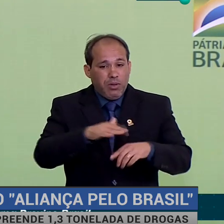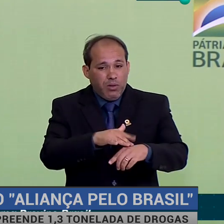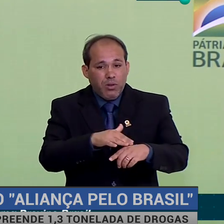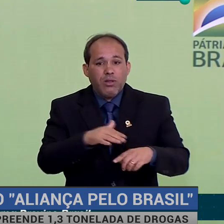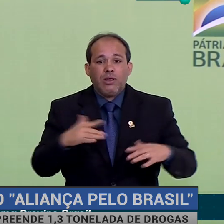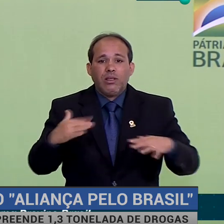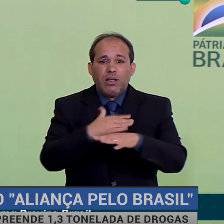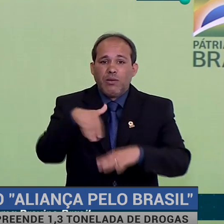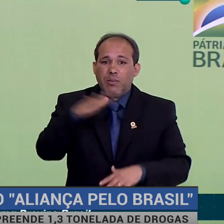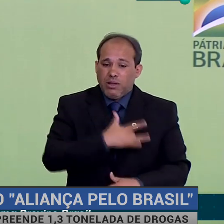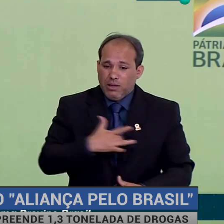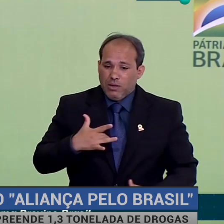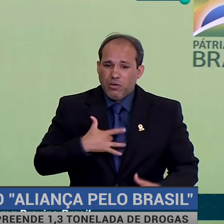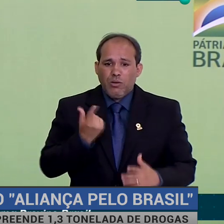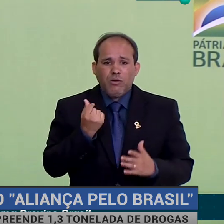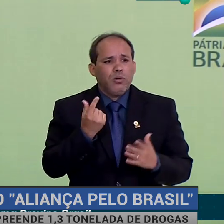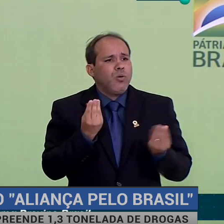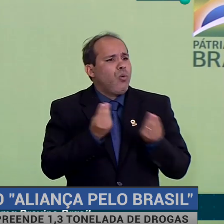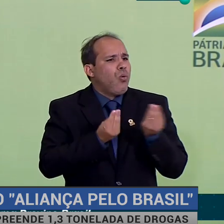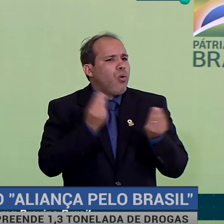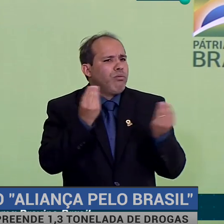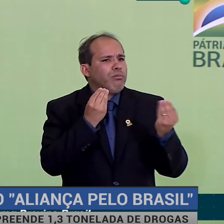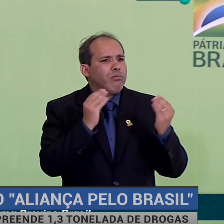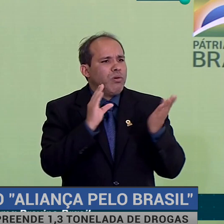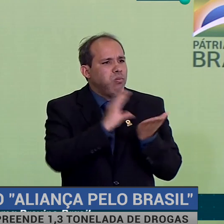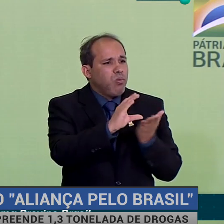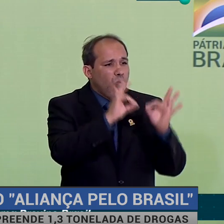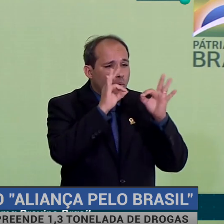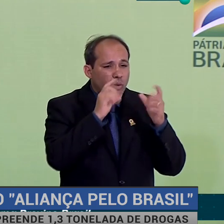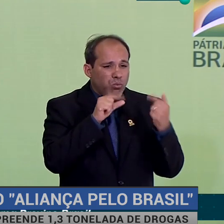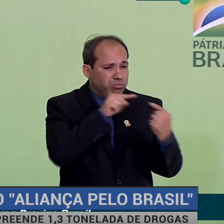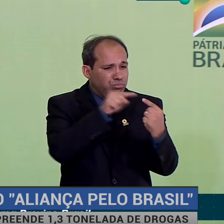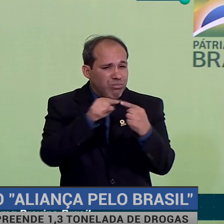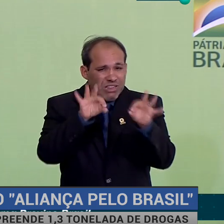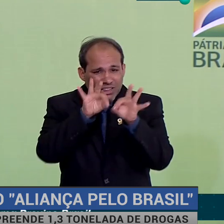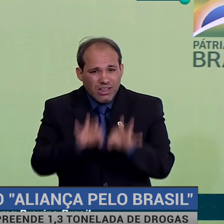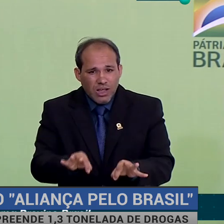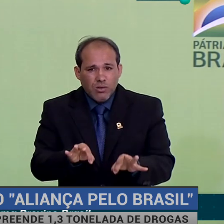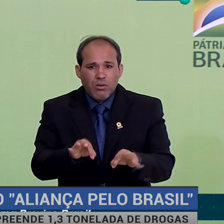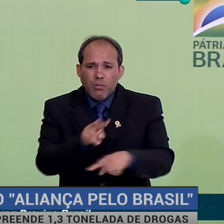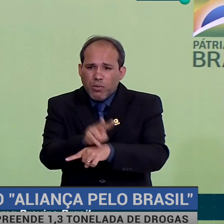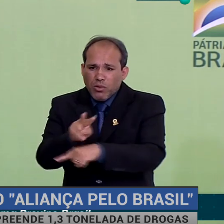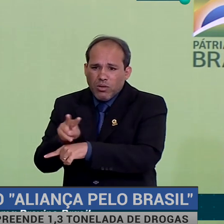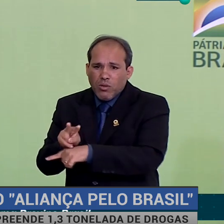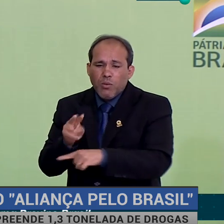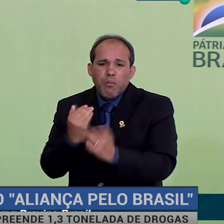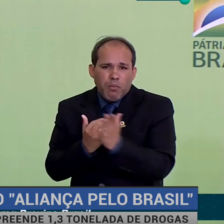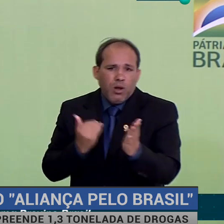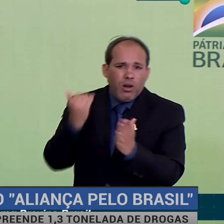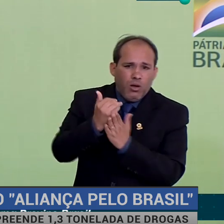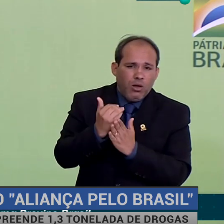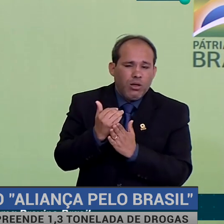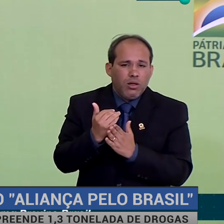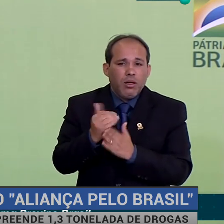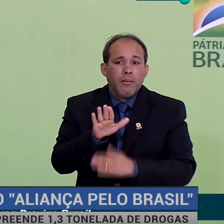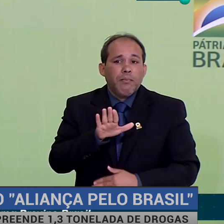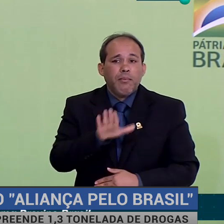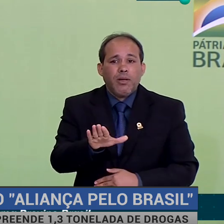alocar os recursos que nós precisamos alavancar aumentar a cobertura mais principalmente